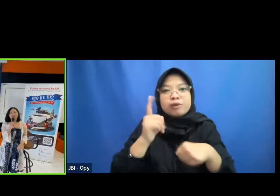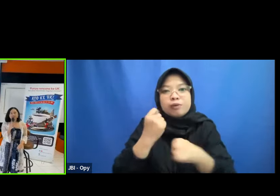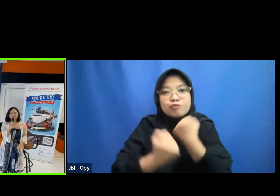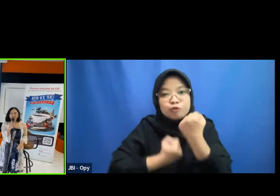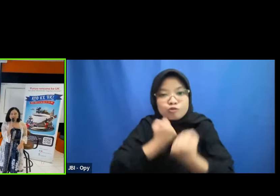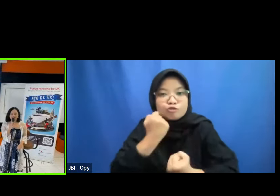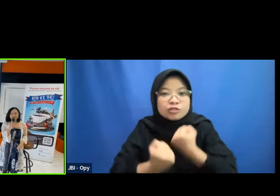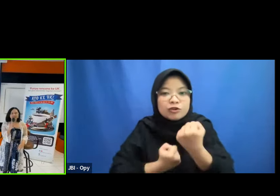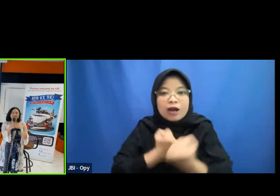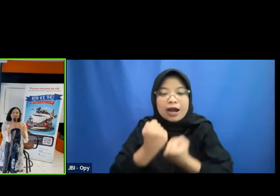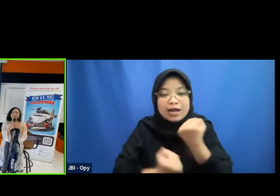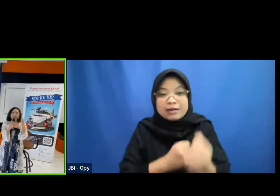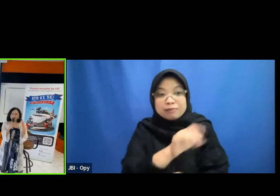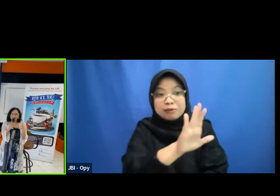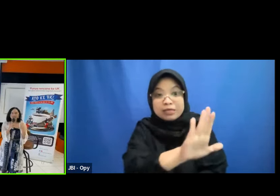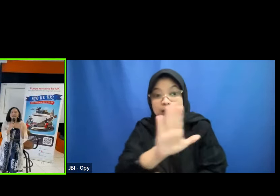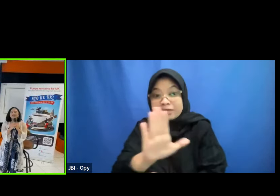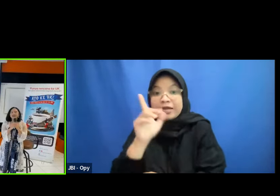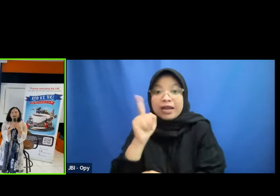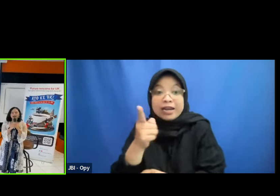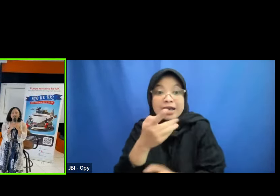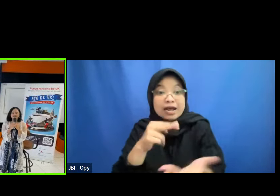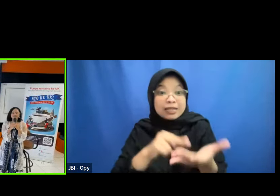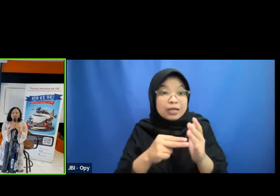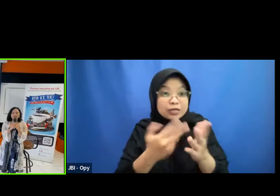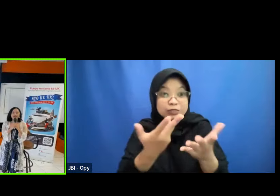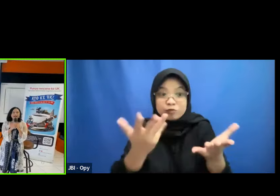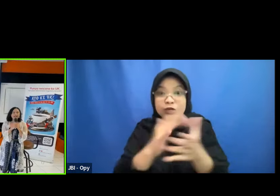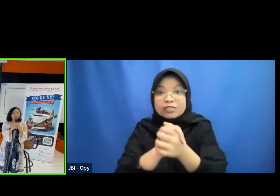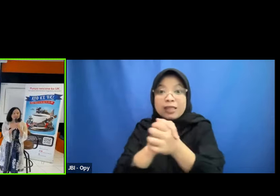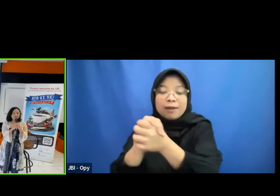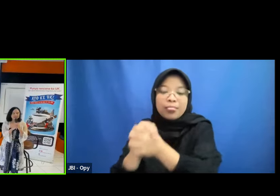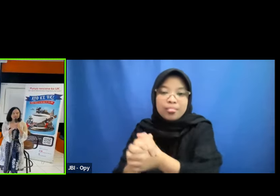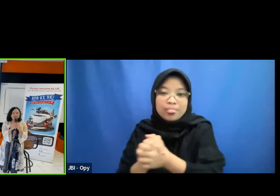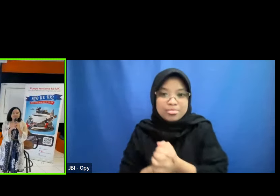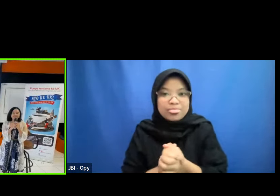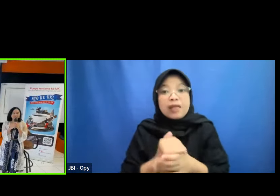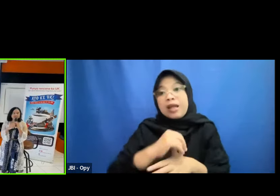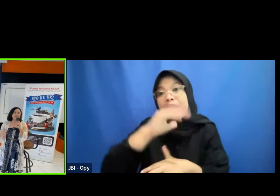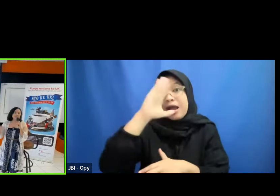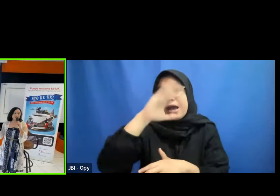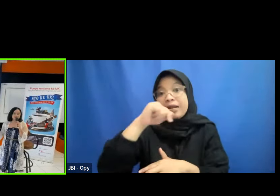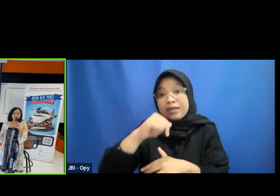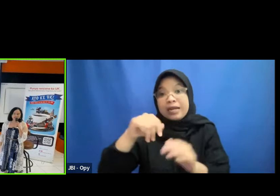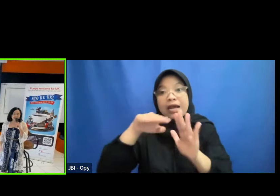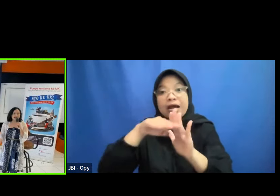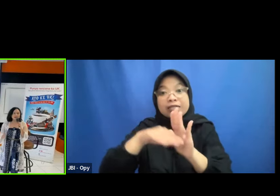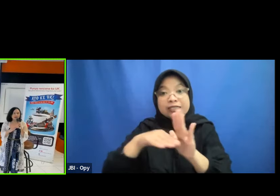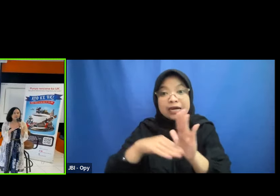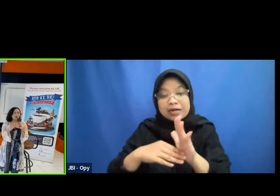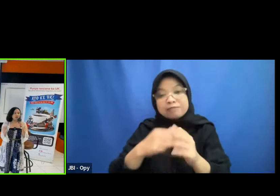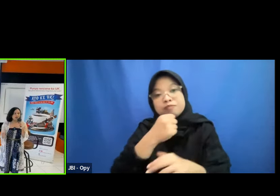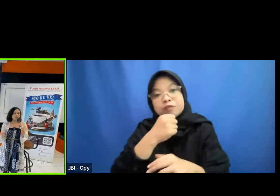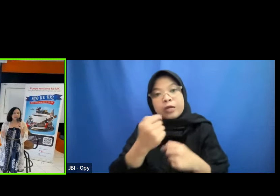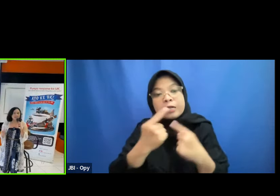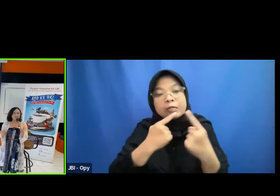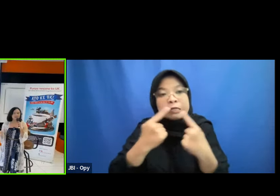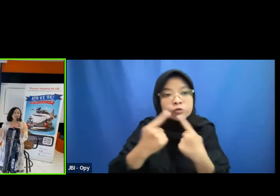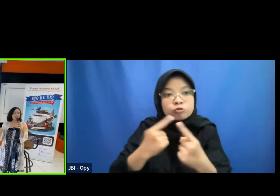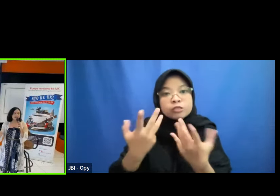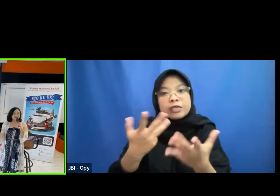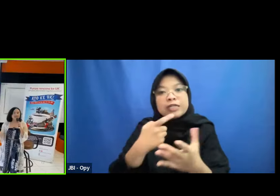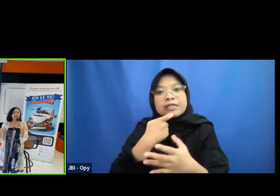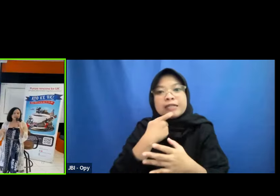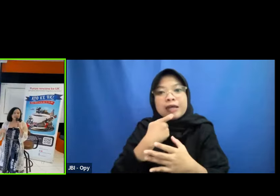perjuangannya masing-masing jadi selamat eh dan pada hari ini teman-teman acara chevening interview kita adalah program dari